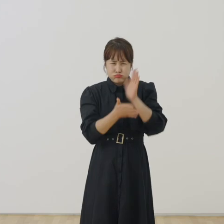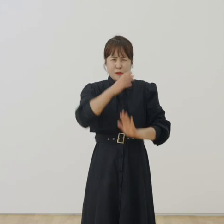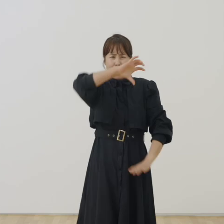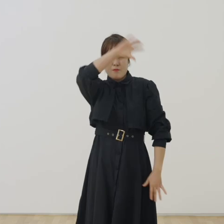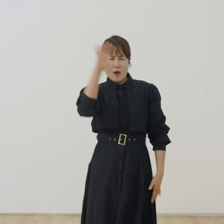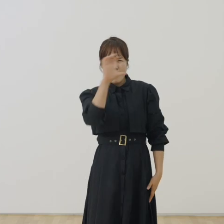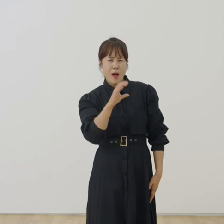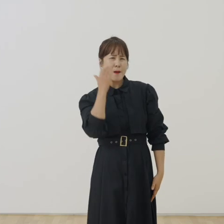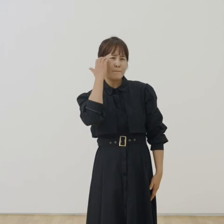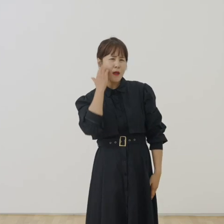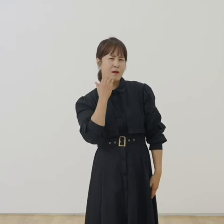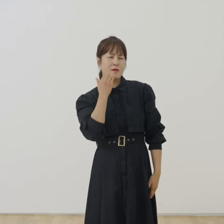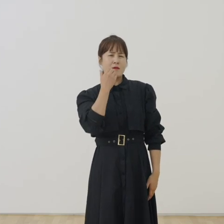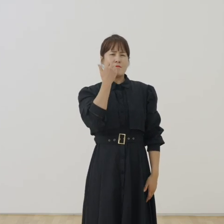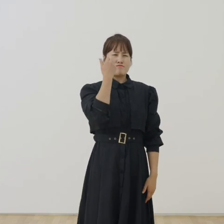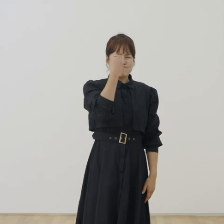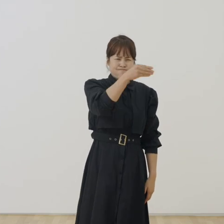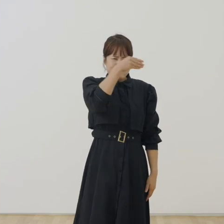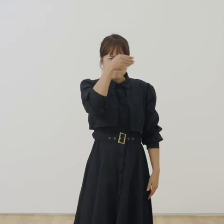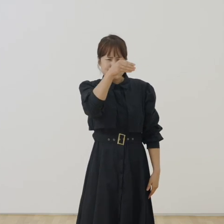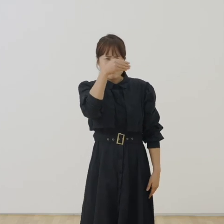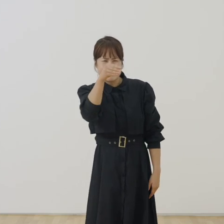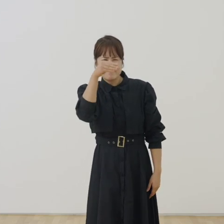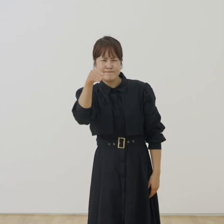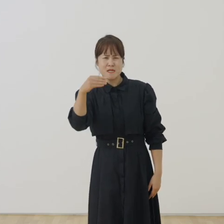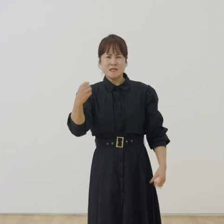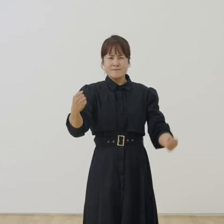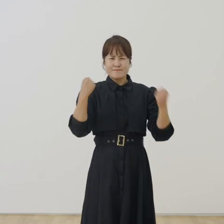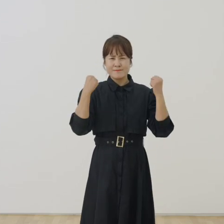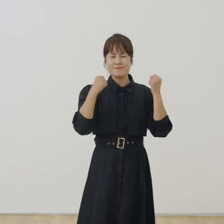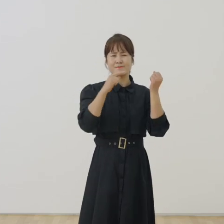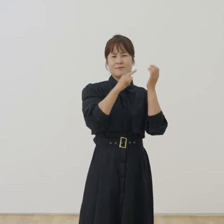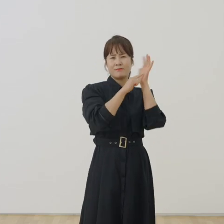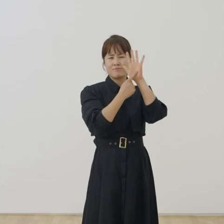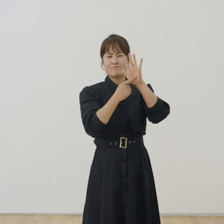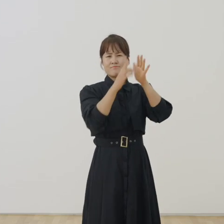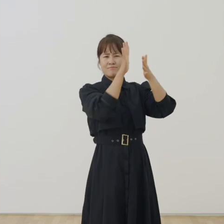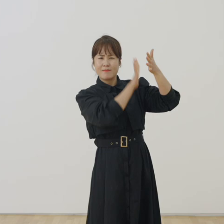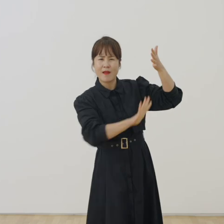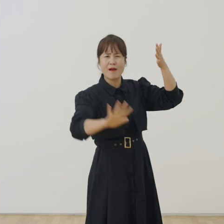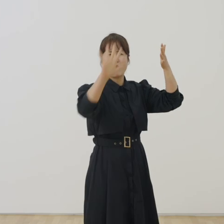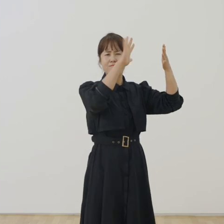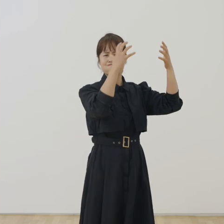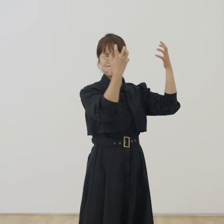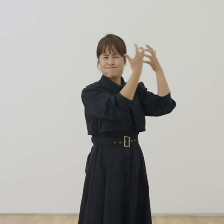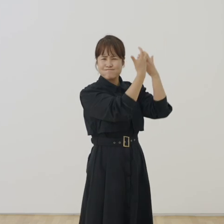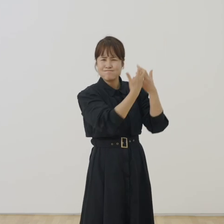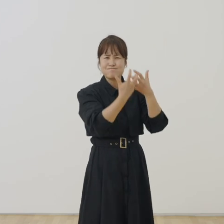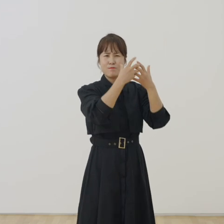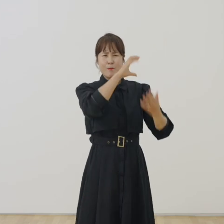무한의 반복이 느껴지는 푸른 붓자국들이 수평의 에너지를 뿜으며 화면을 채우고 있습니다.